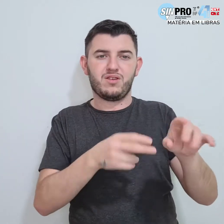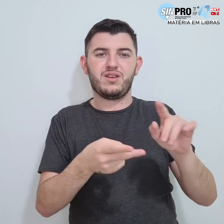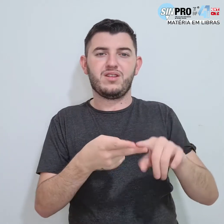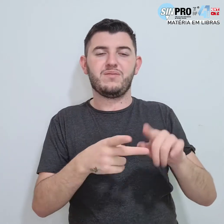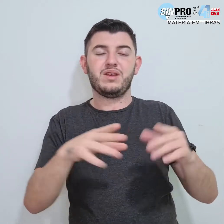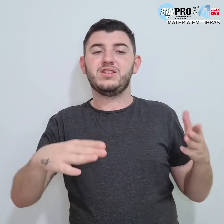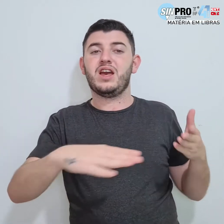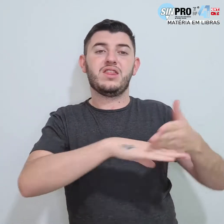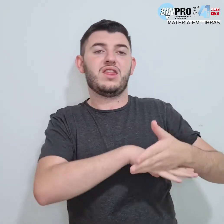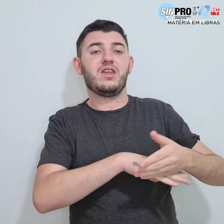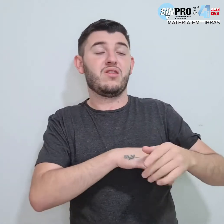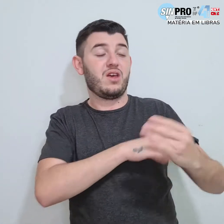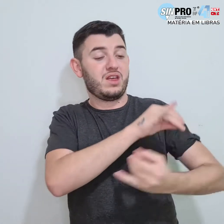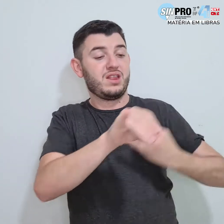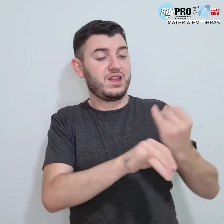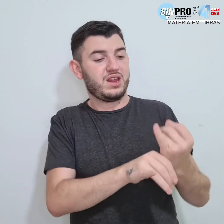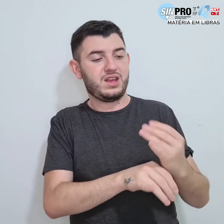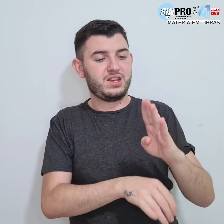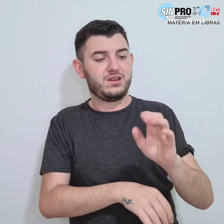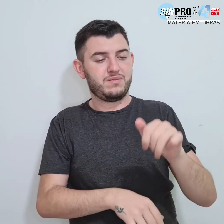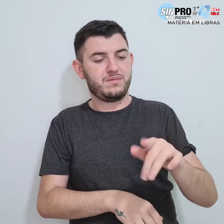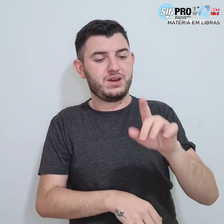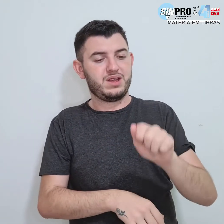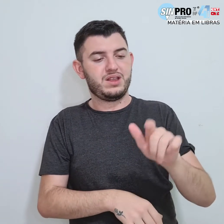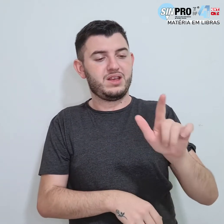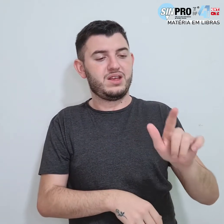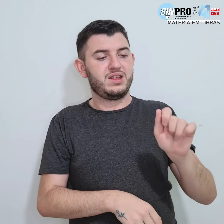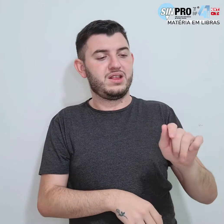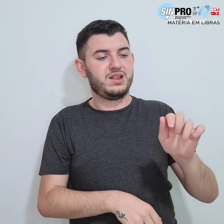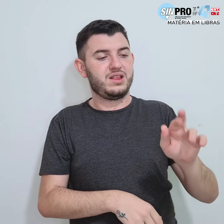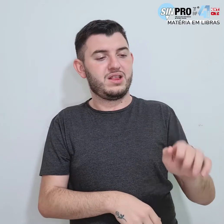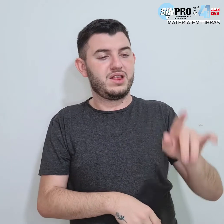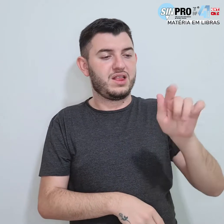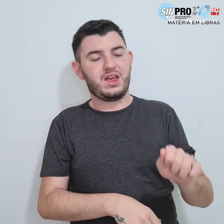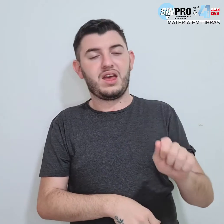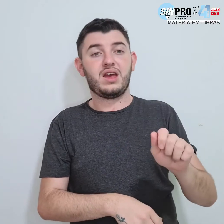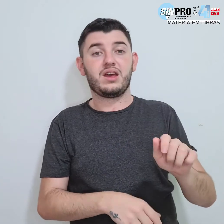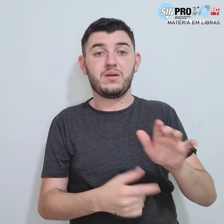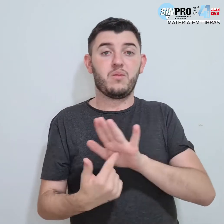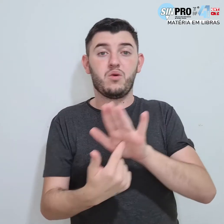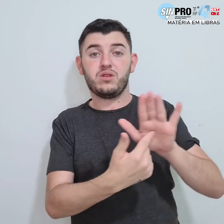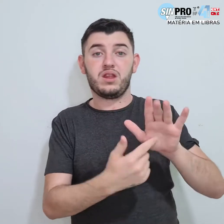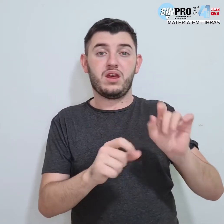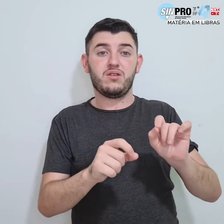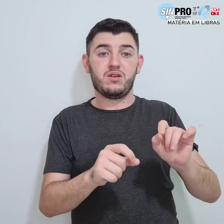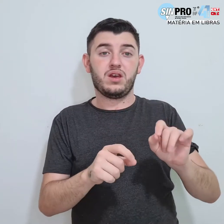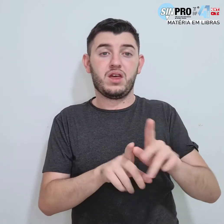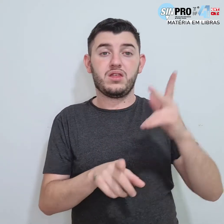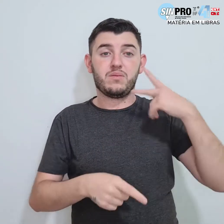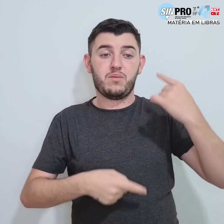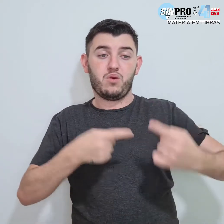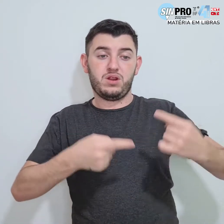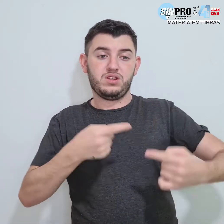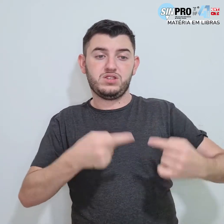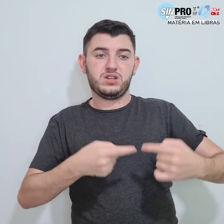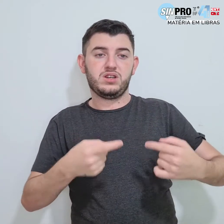banda larga de forma universalizada mostraram que o recuo de políticas públicas no setor da